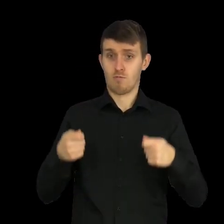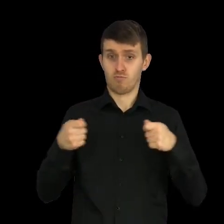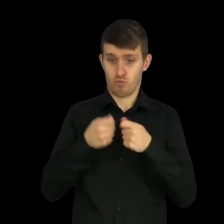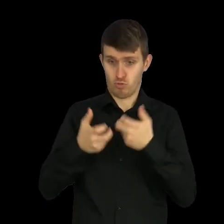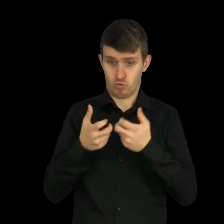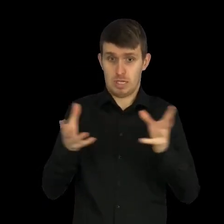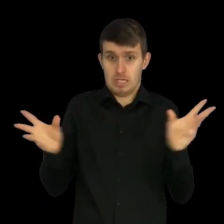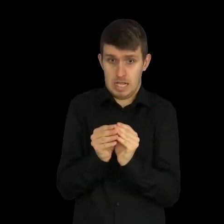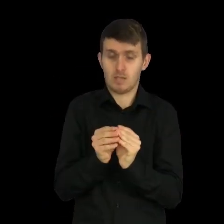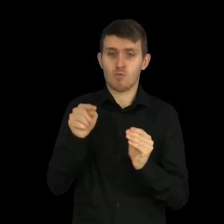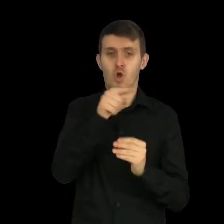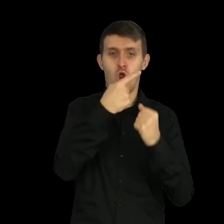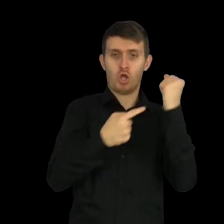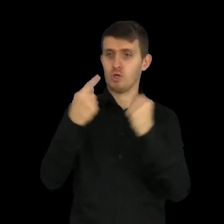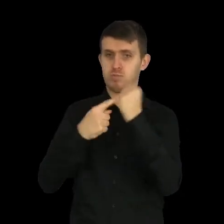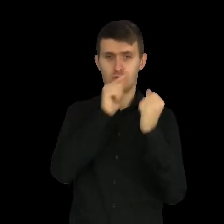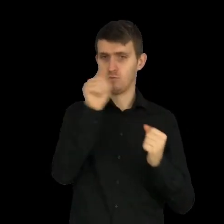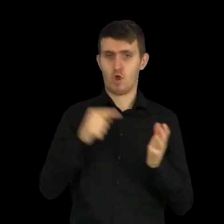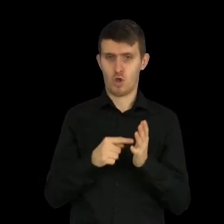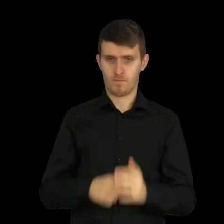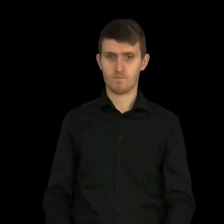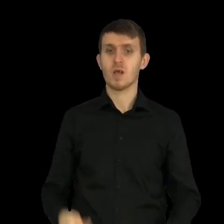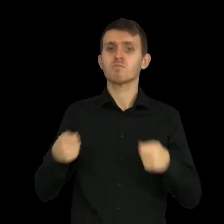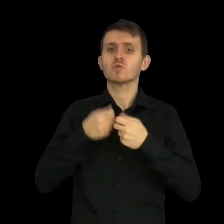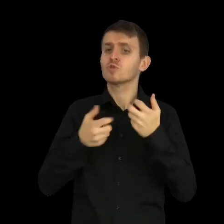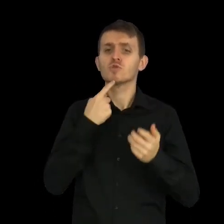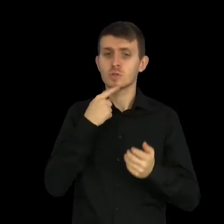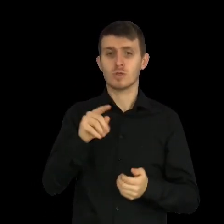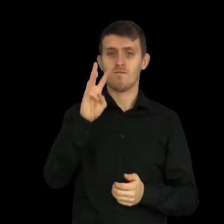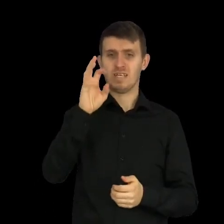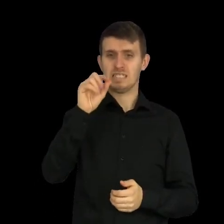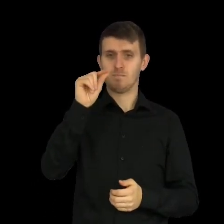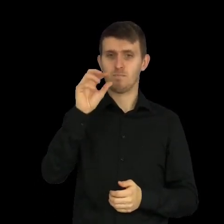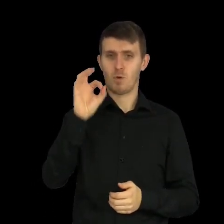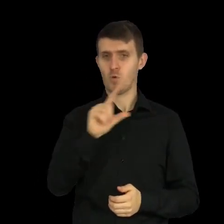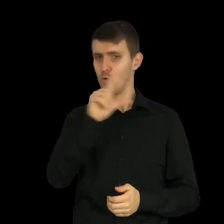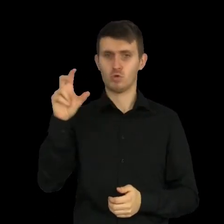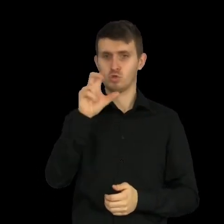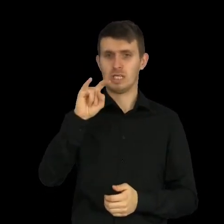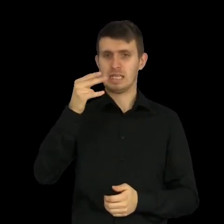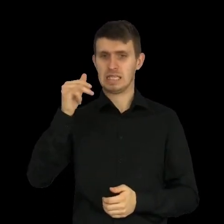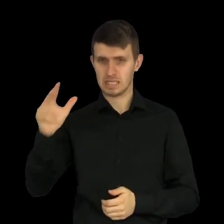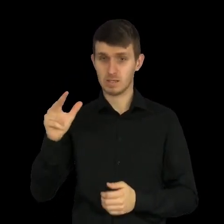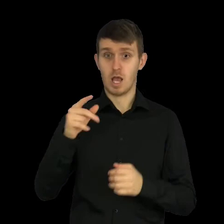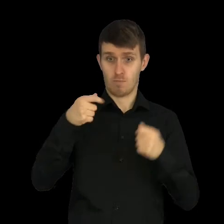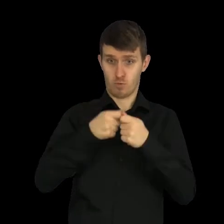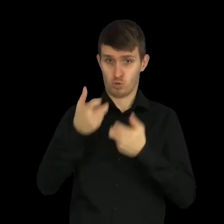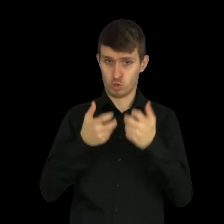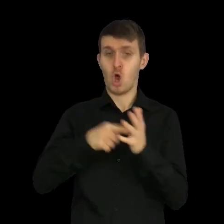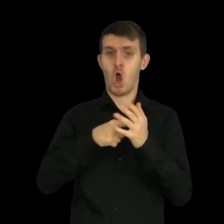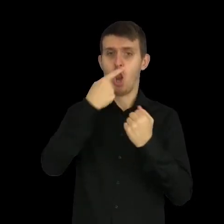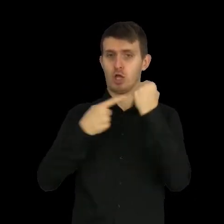Grupując, dodaje się współczynniki. Napiszę to trudne słowo. Współczynniki.